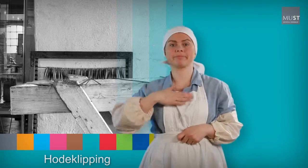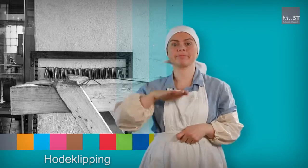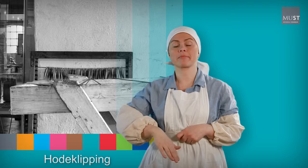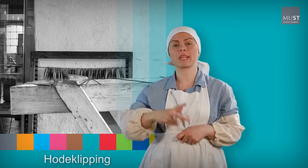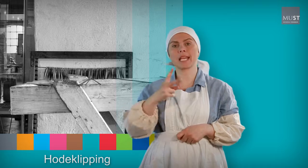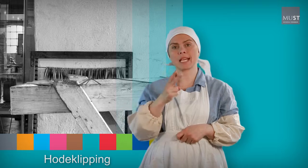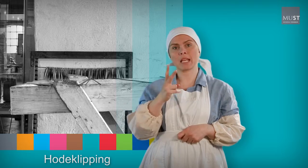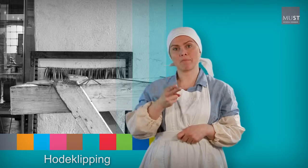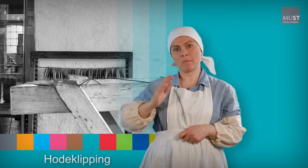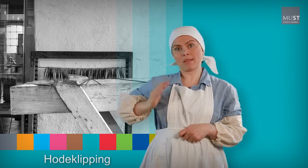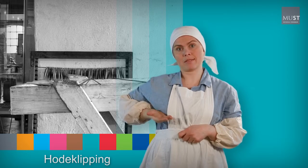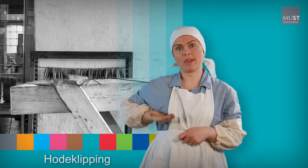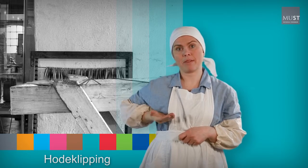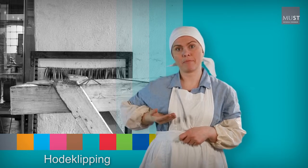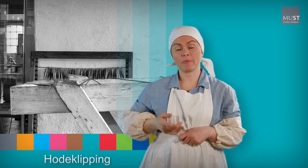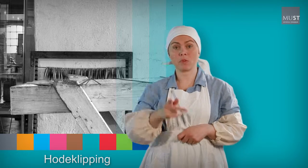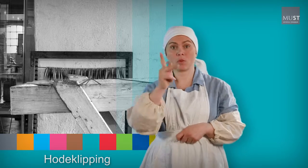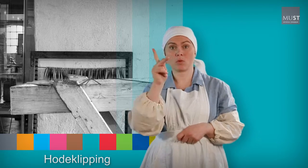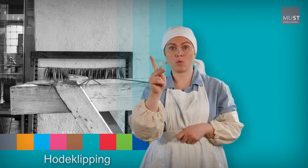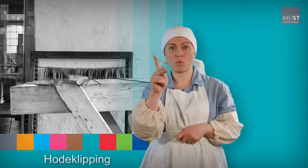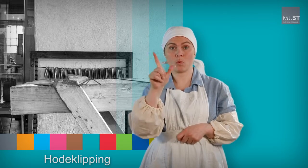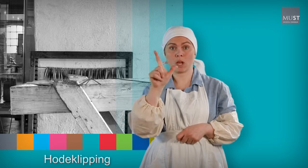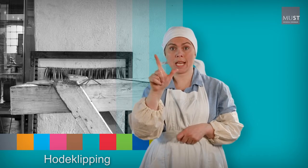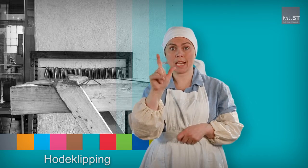Min titel det er klipperske.